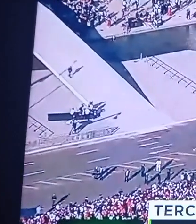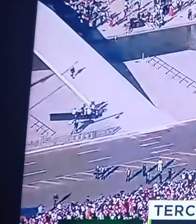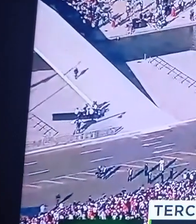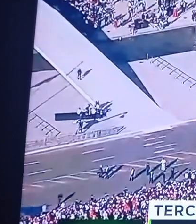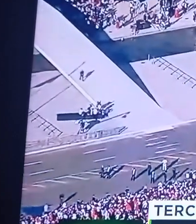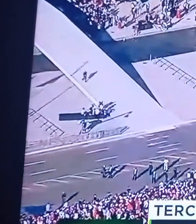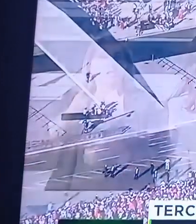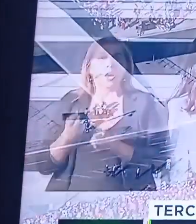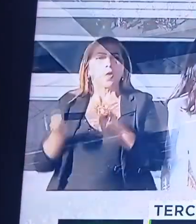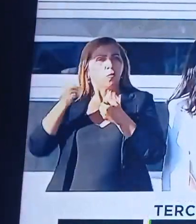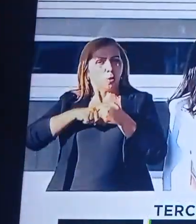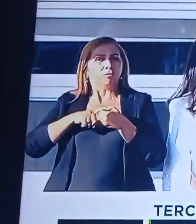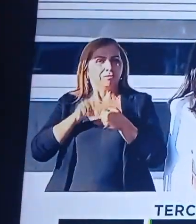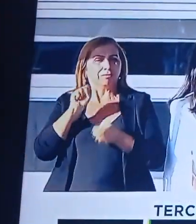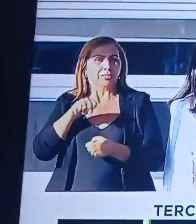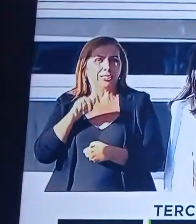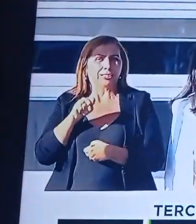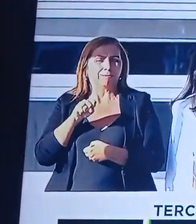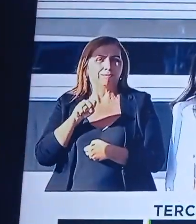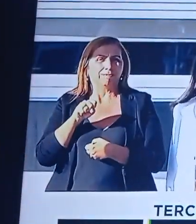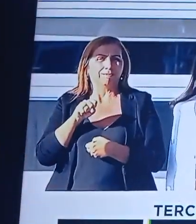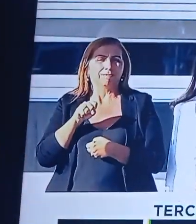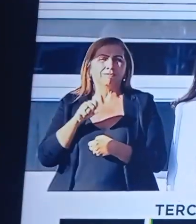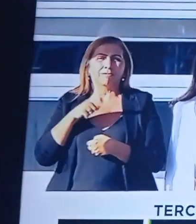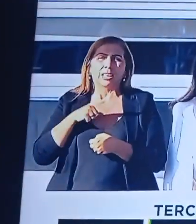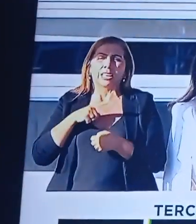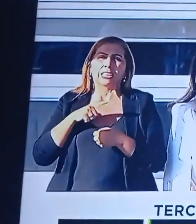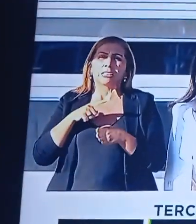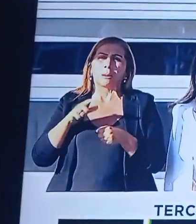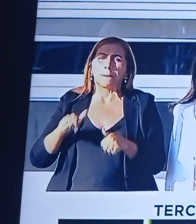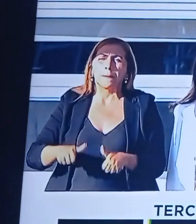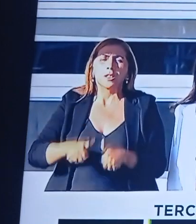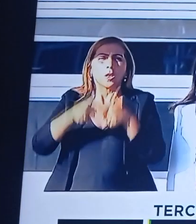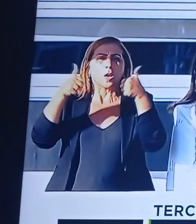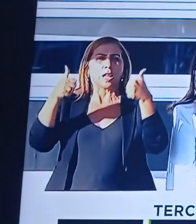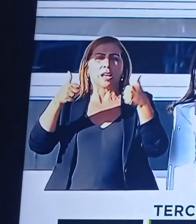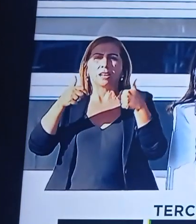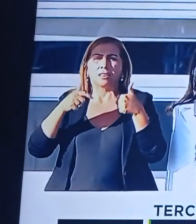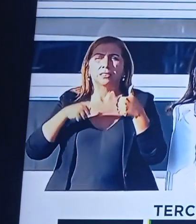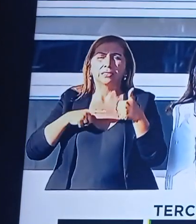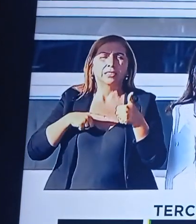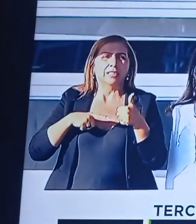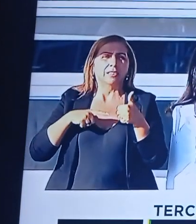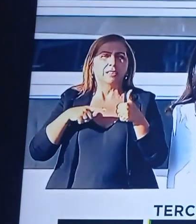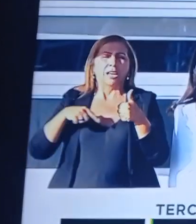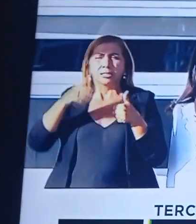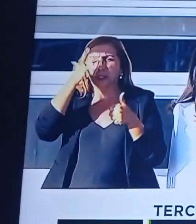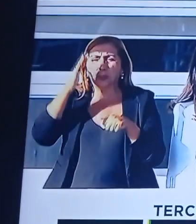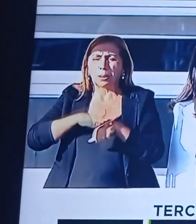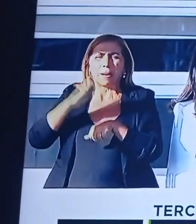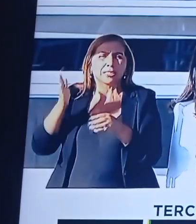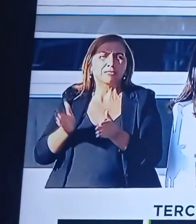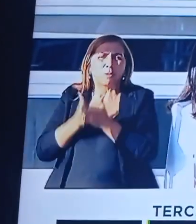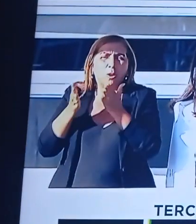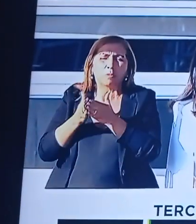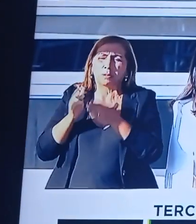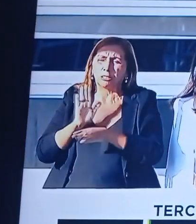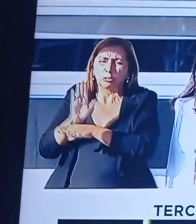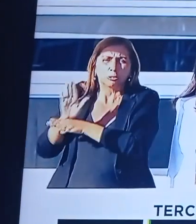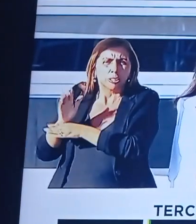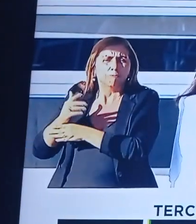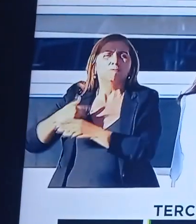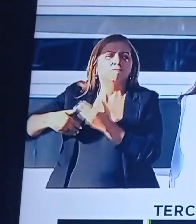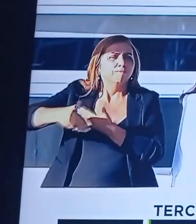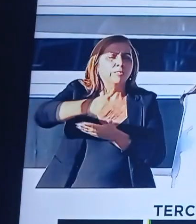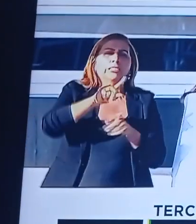e recuperamos, de investir para melhorar as condições de vida de quem mais necessita, e investimos,